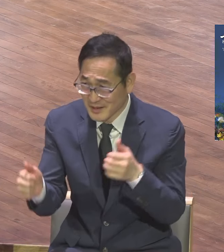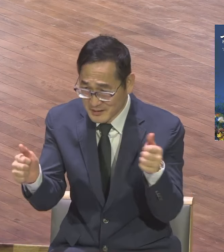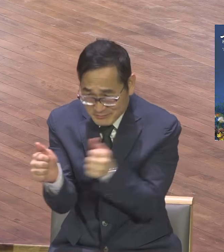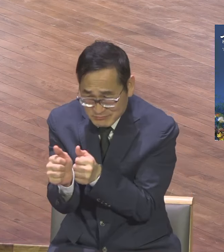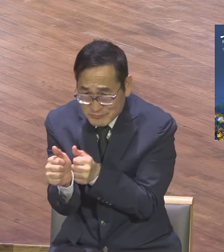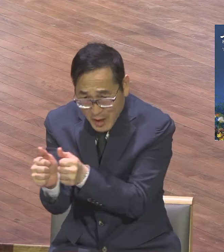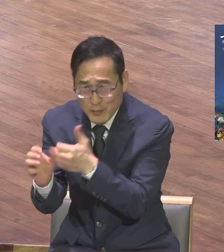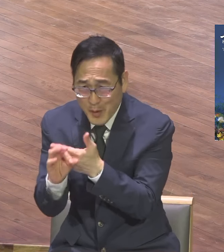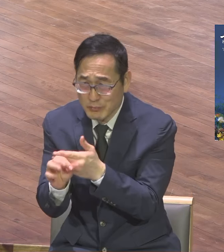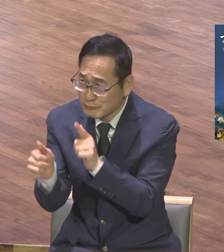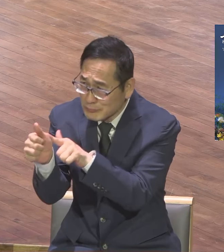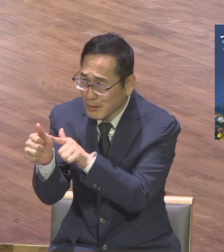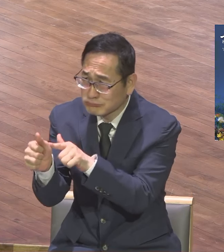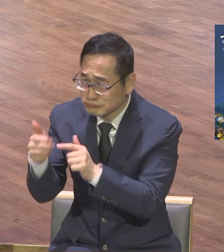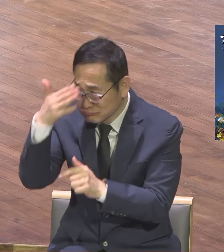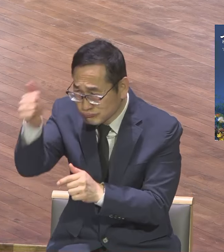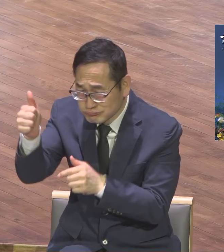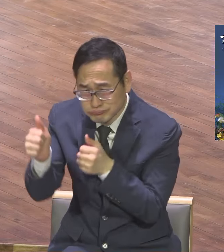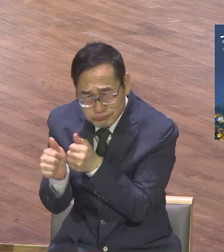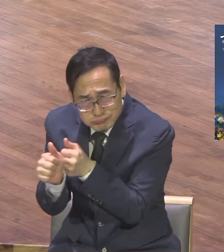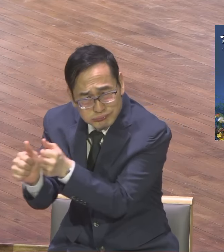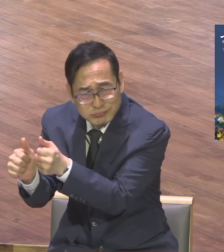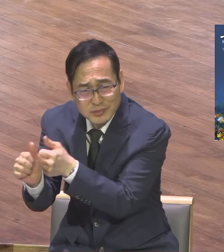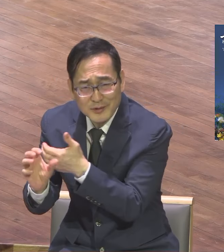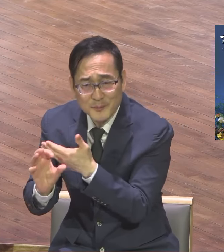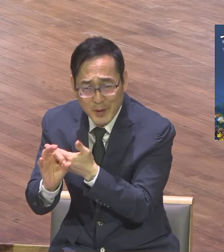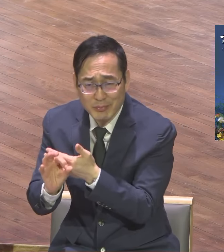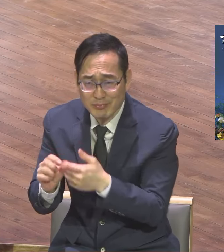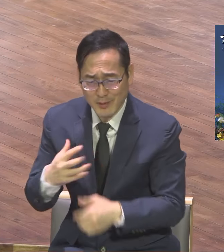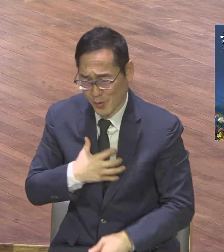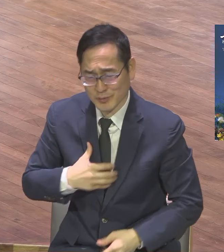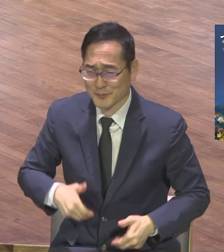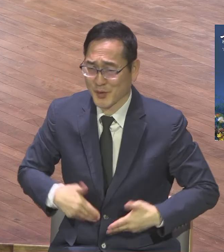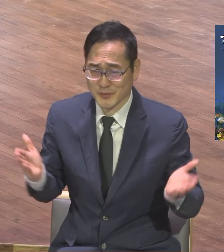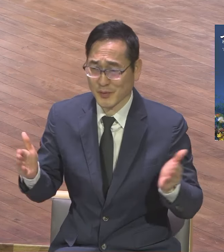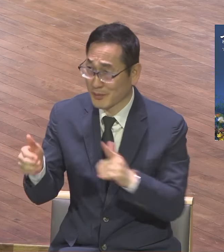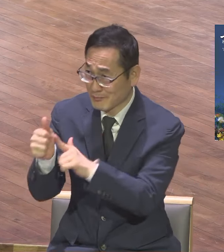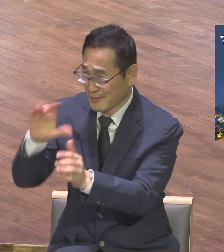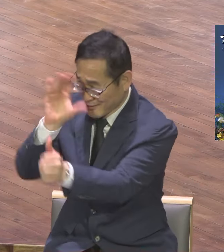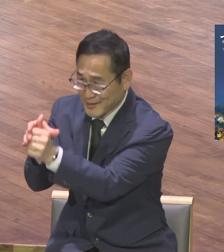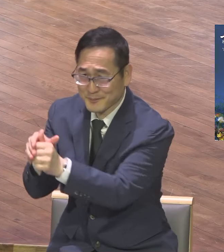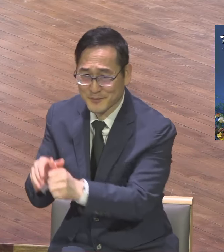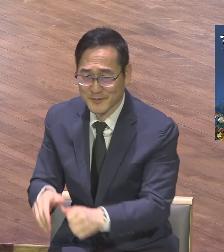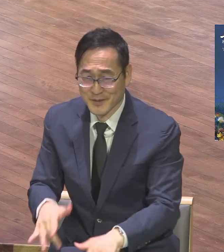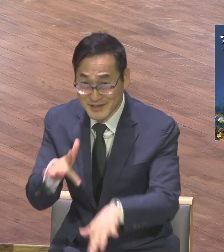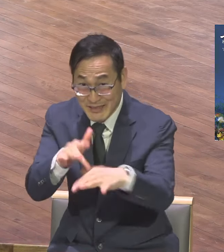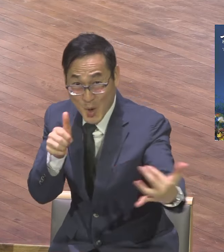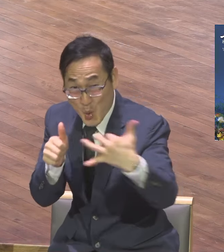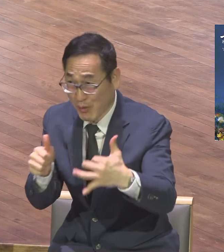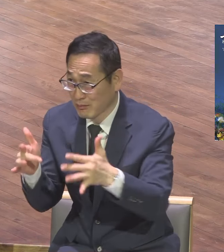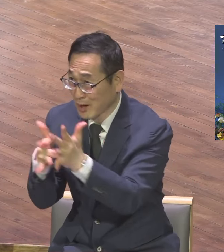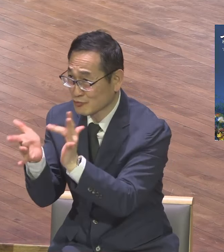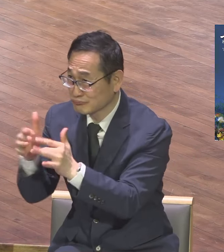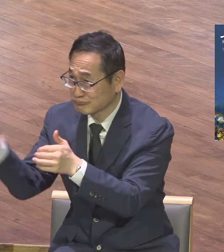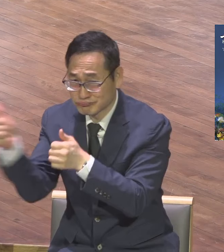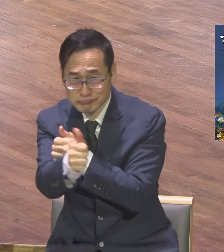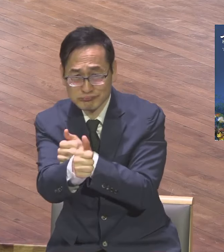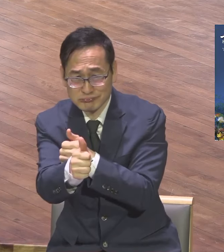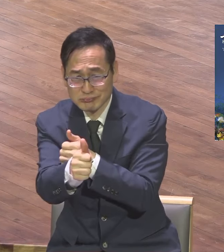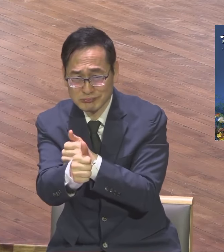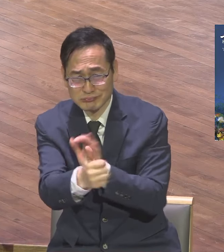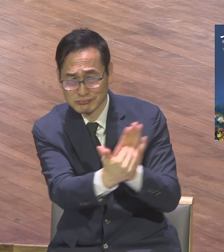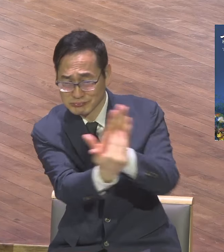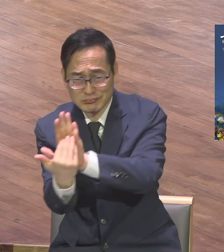걱정 근심할 필요 없어요. 주연 되신 예수님께서 다 책임지기 때문에 조연은 우리는 그리스도가